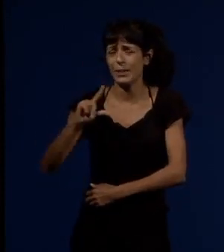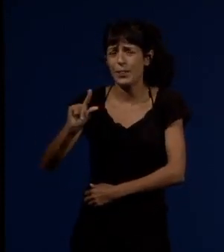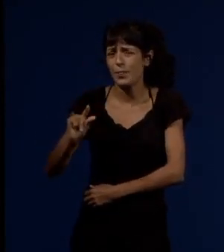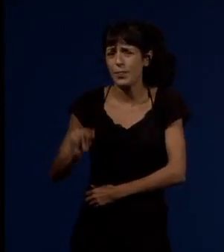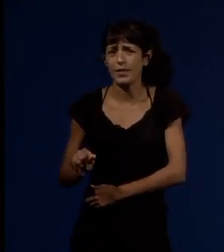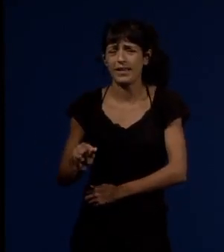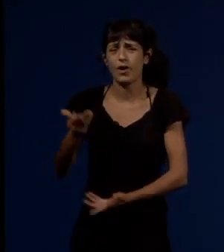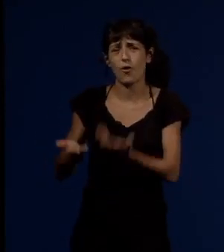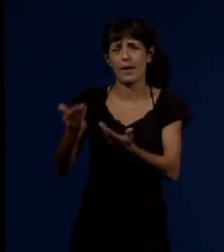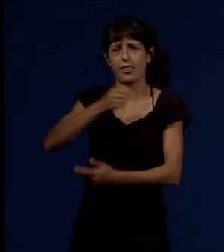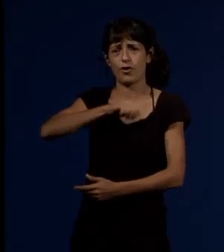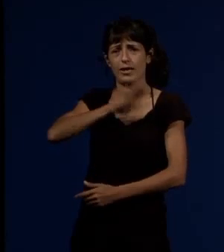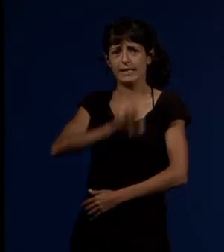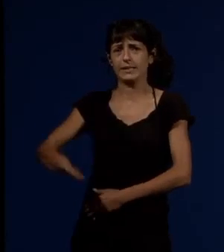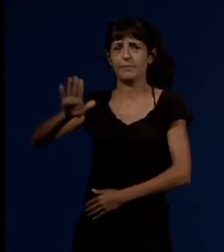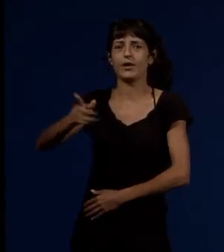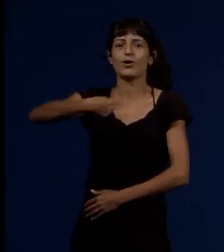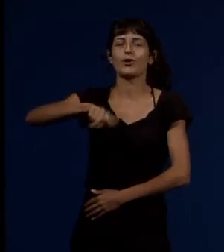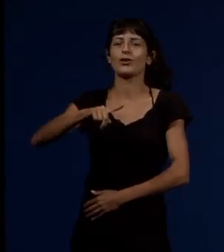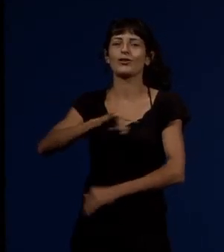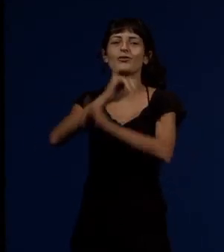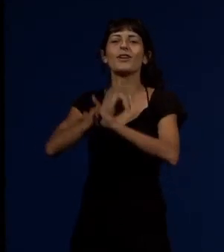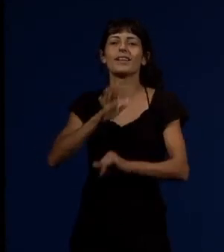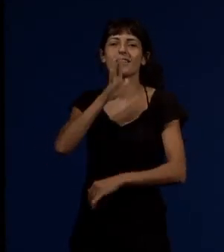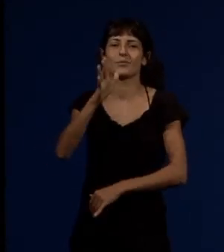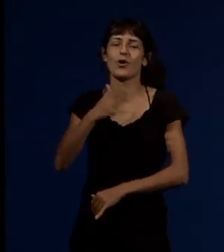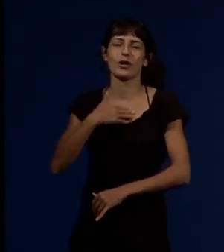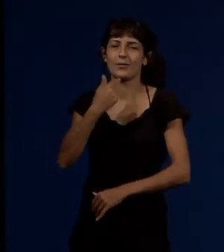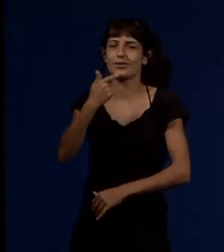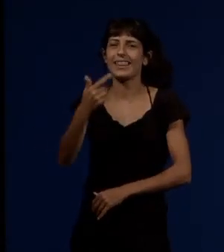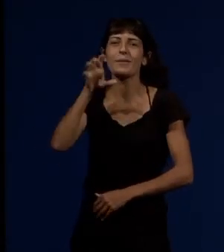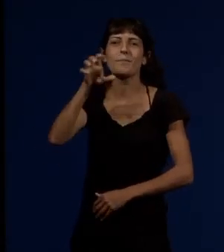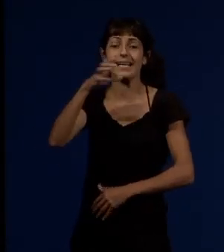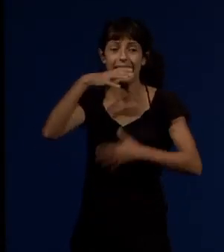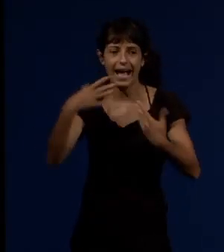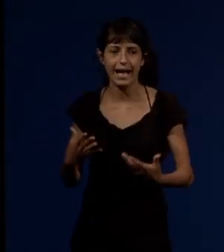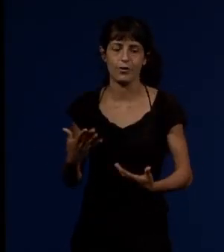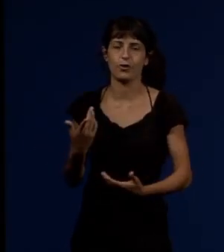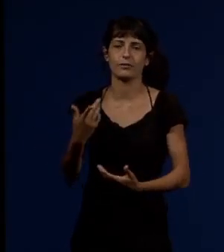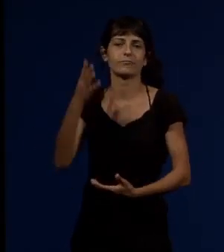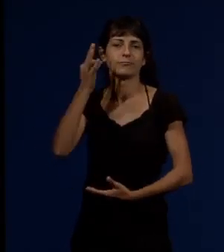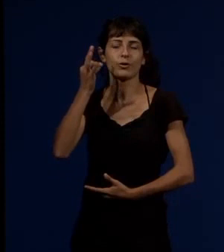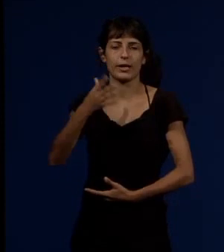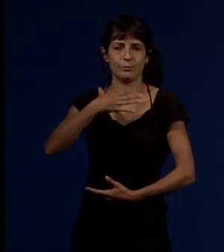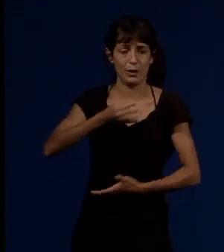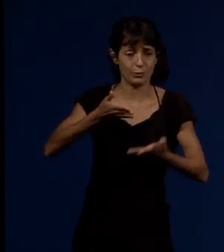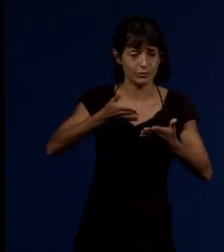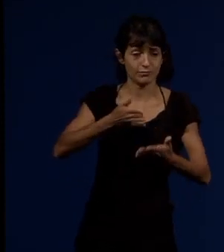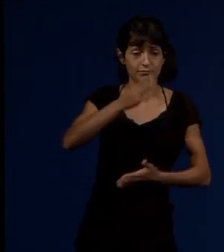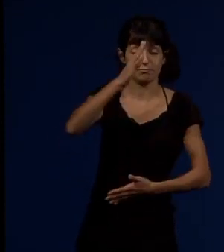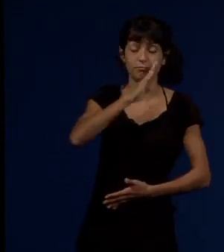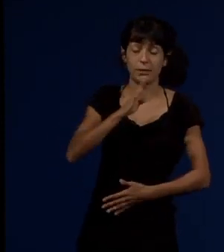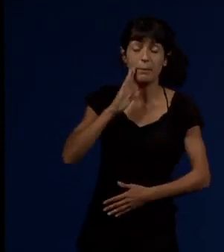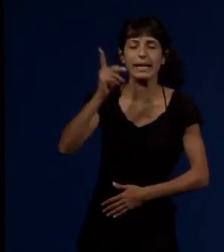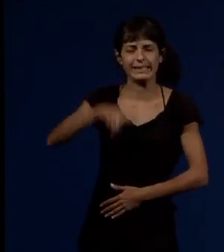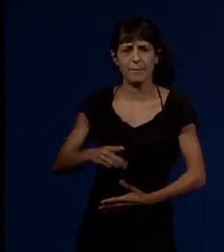do Estado. Temos a alegría de decirlles que queremos un país nos que as mulleres podamos ser nais e tamén podamos ter